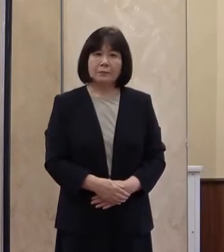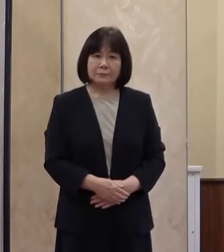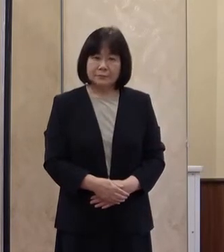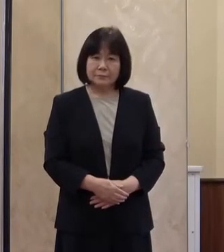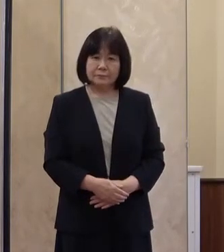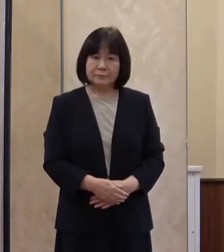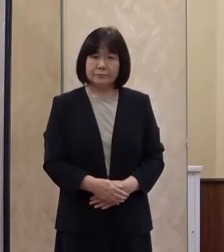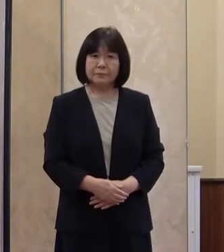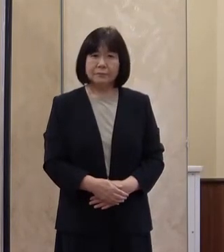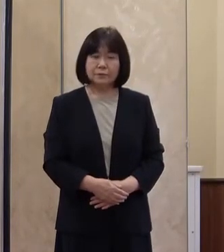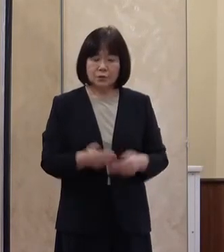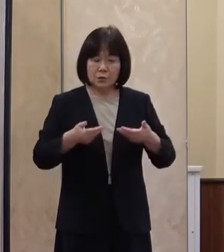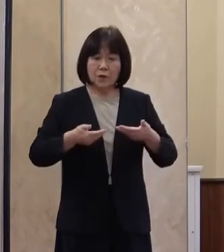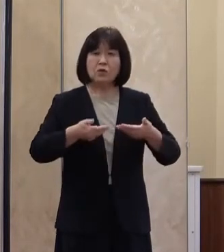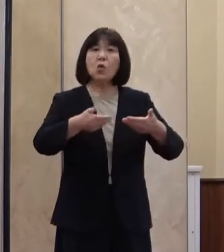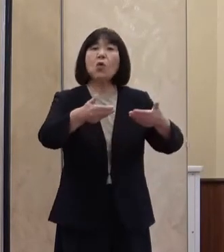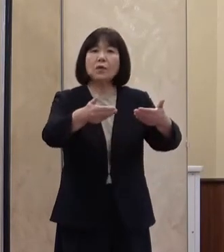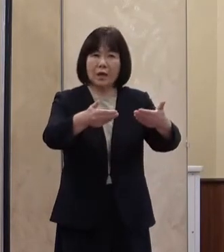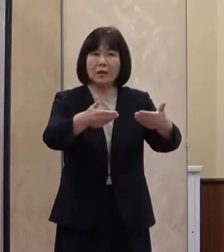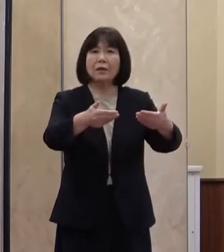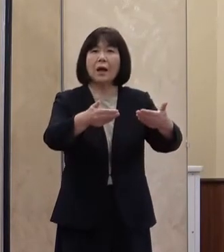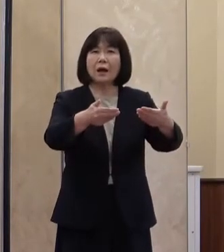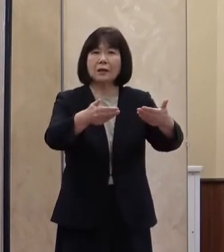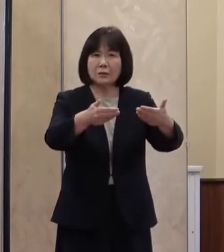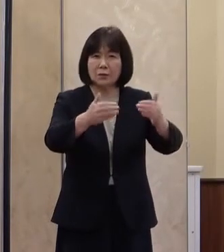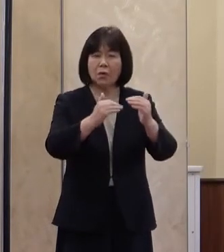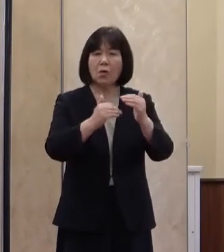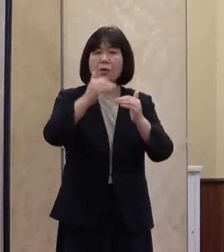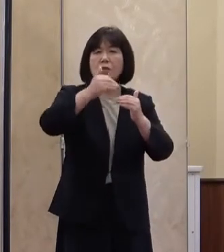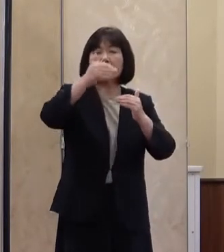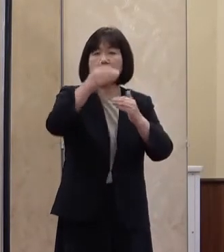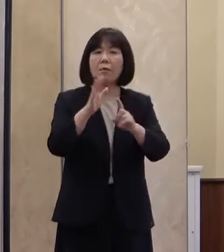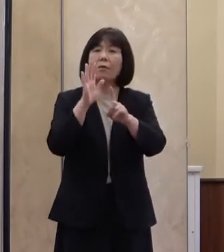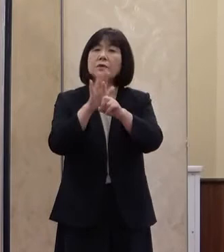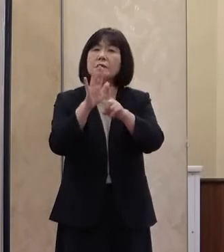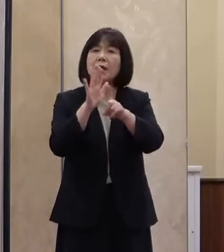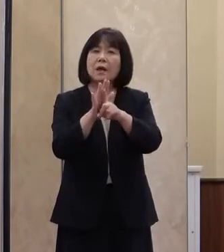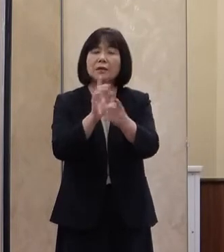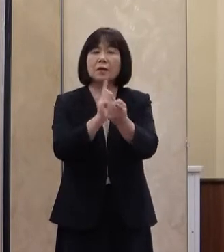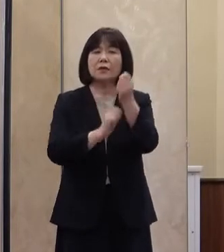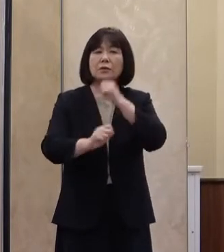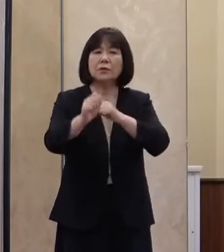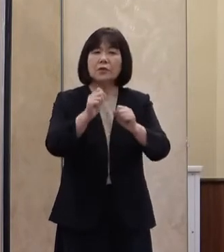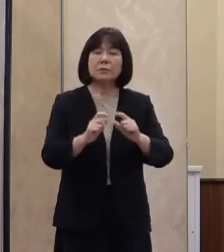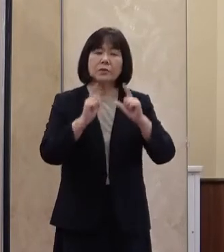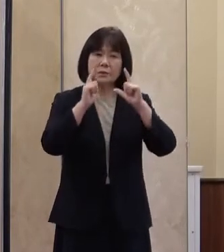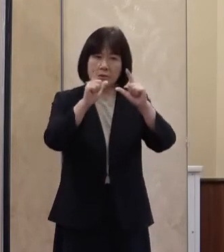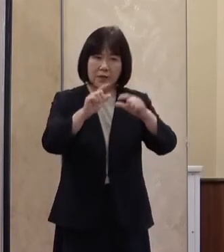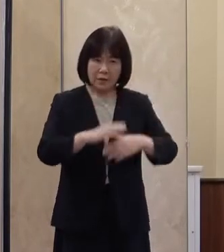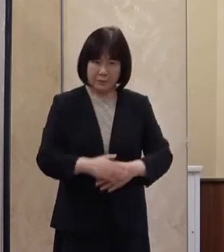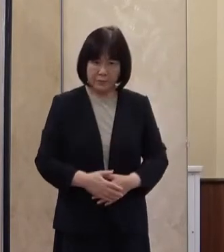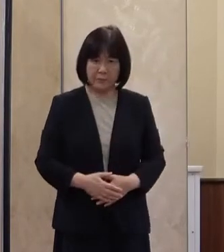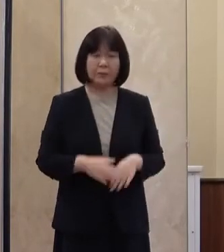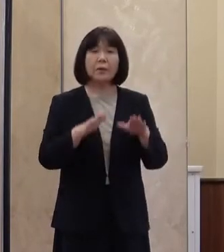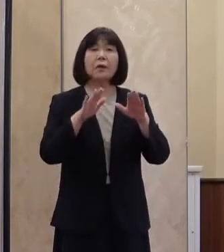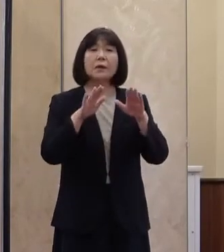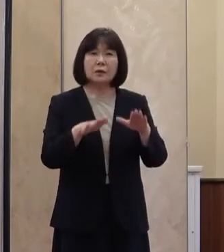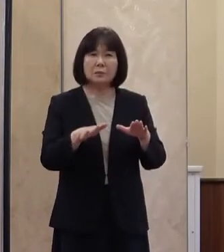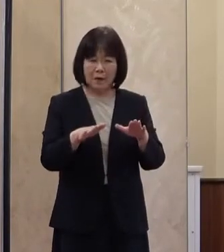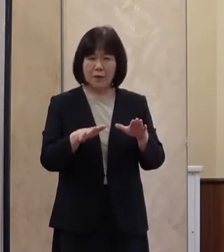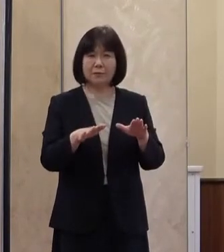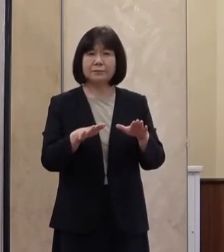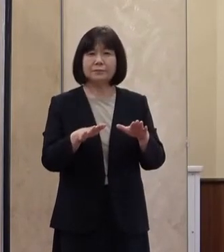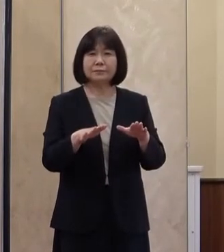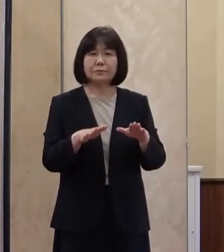次は商店街の振興支援に向けた取り組みについてです。現在のこの感染